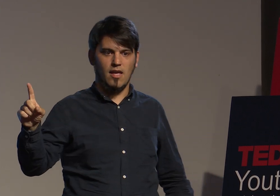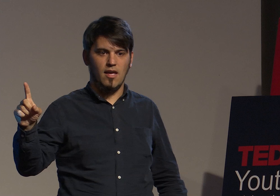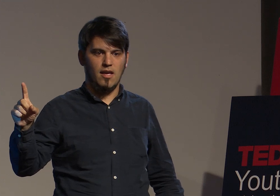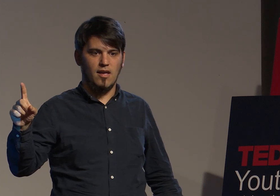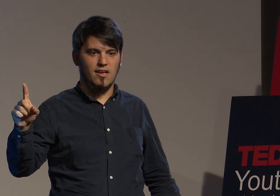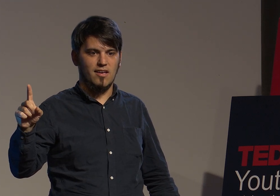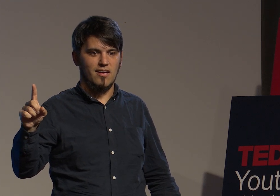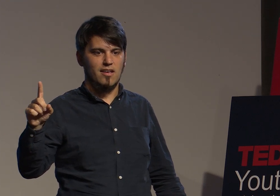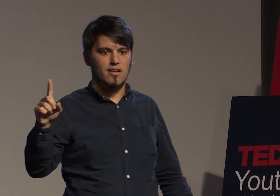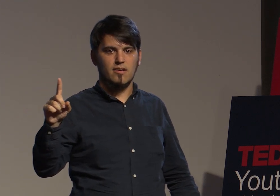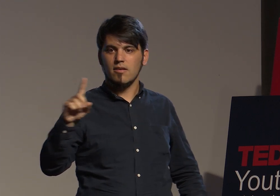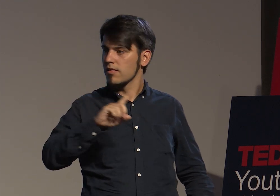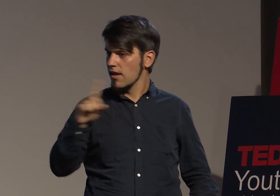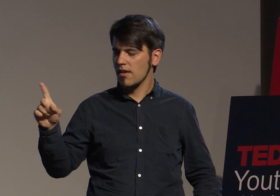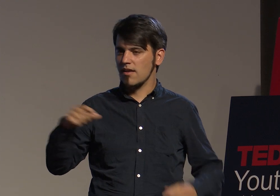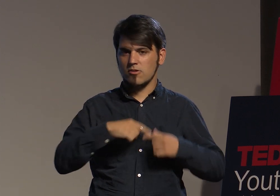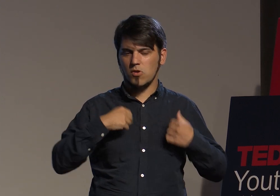И аз от сърце казах, не, не искам.